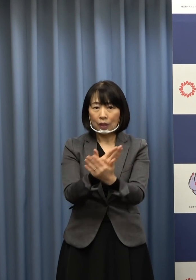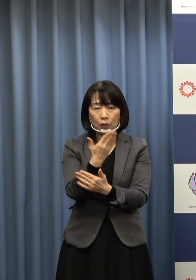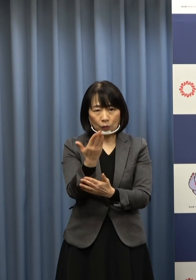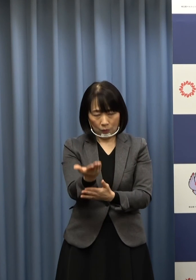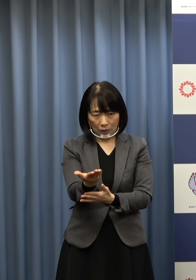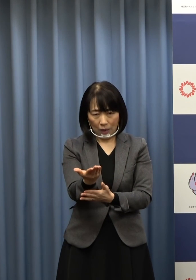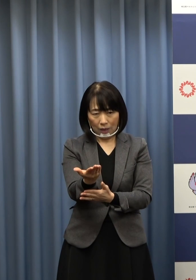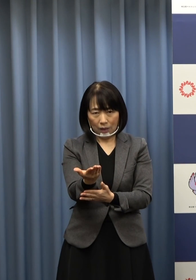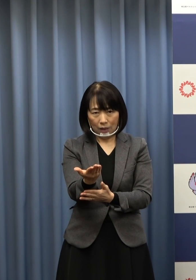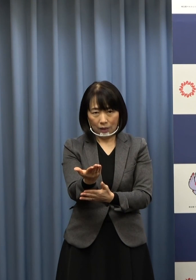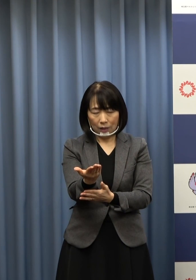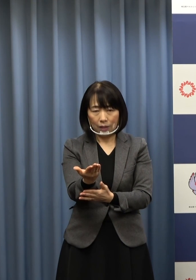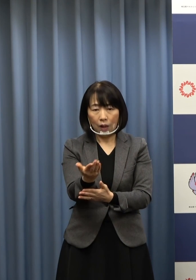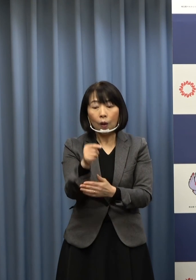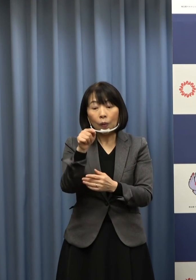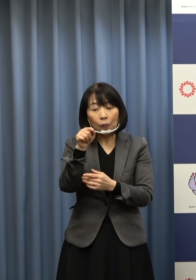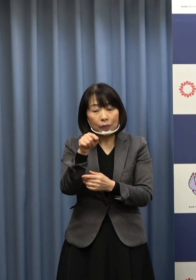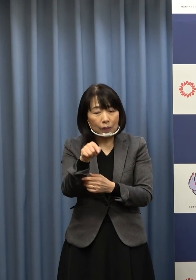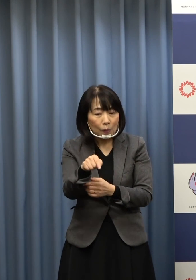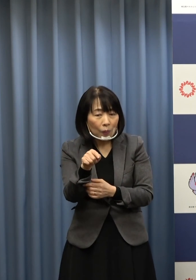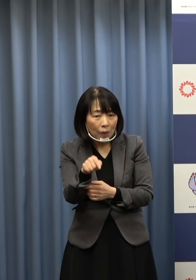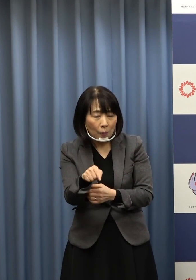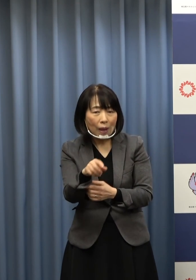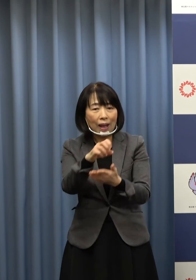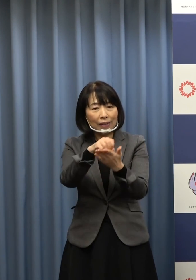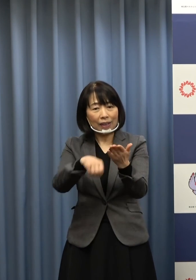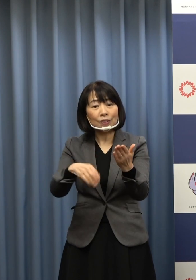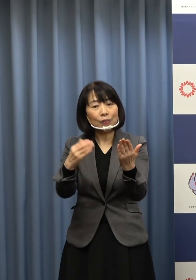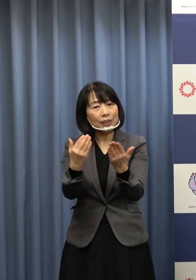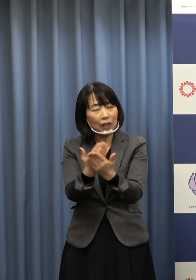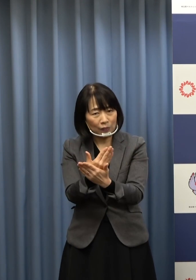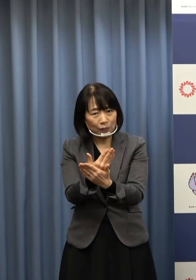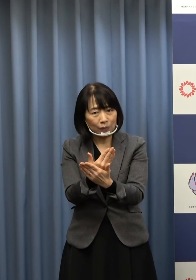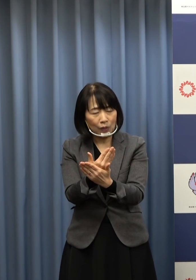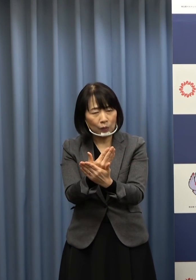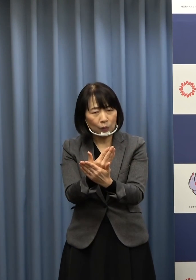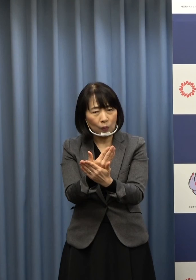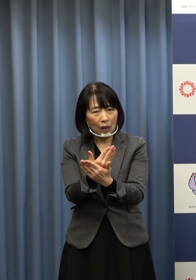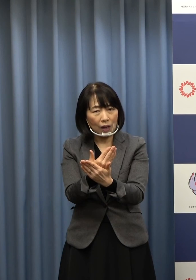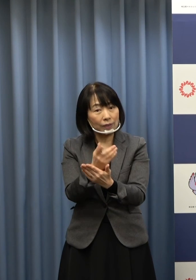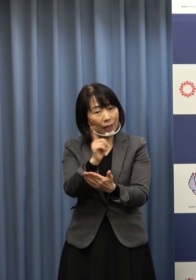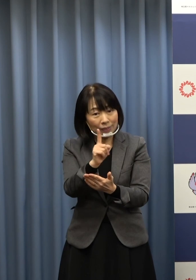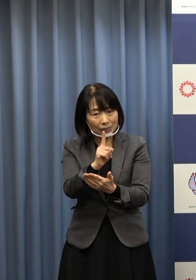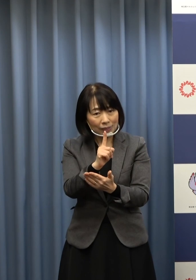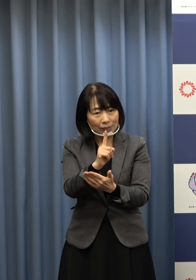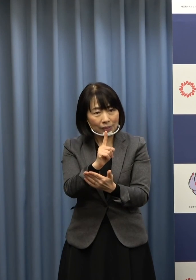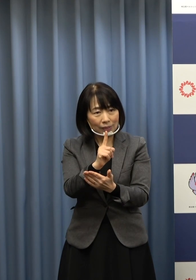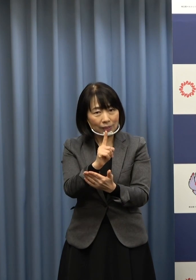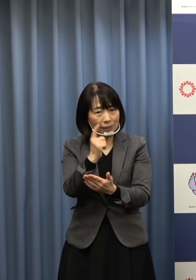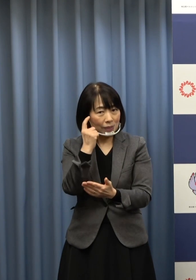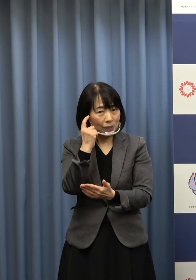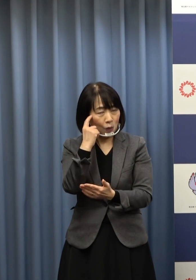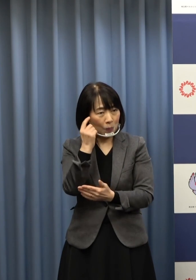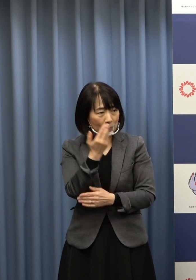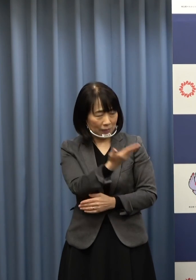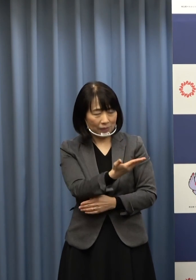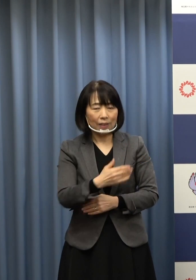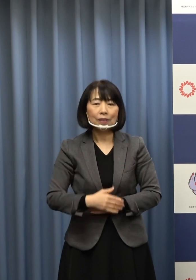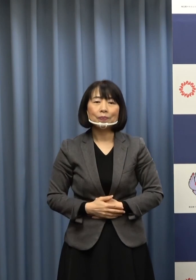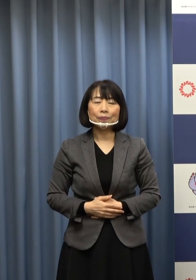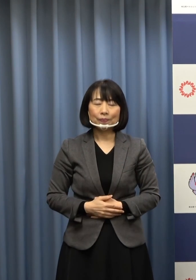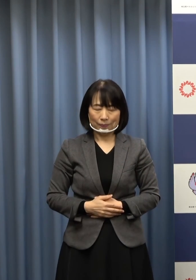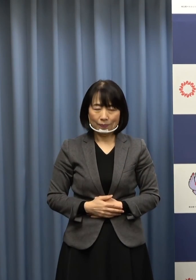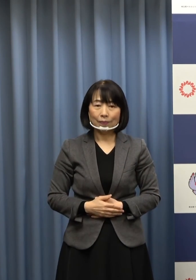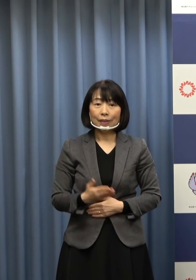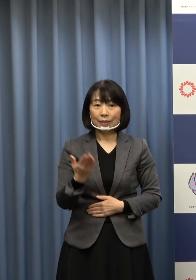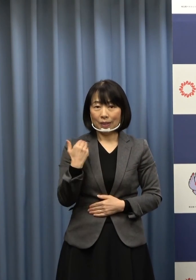の続くものではなくて、これは少なくともやめられるんではないかっていうのは、どういうイメージがあるのものが終わりですか。 あの先